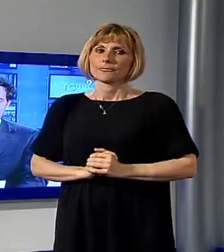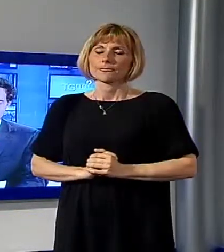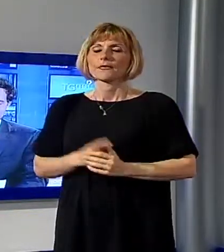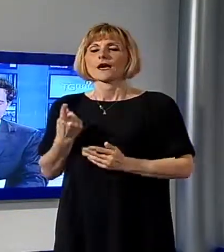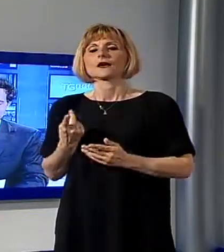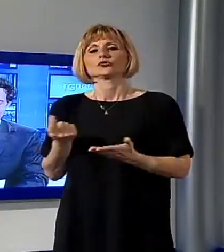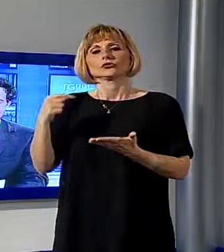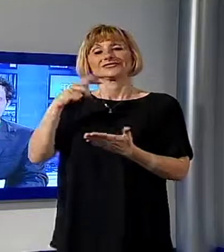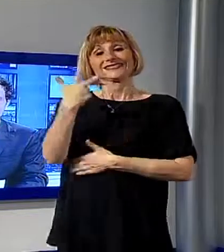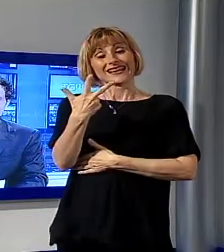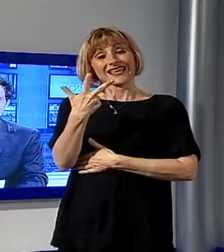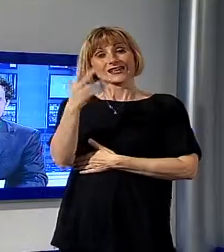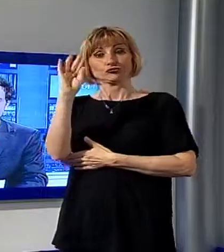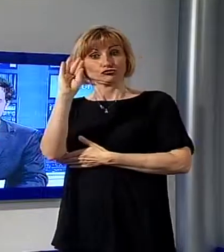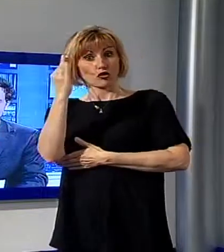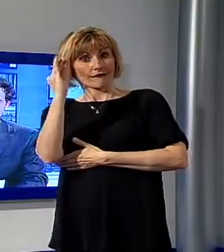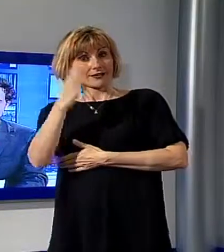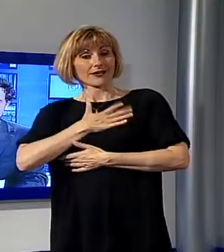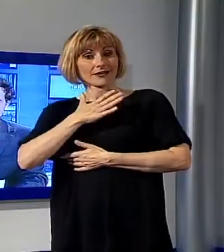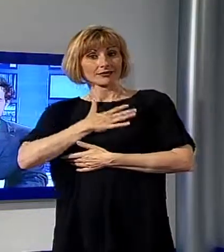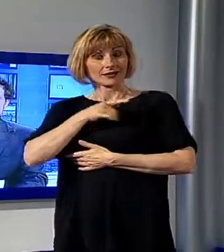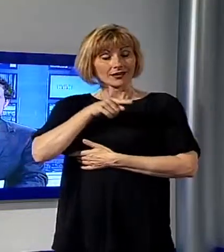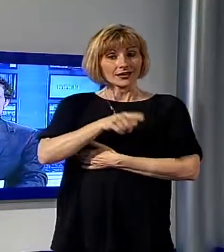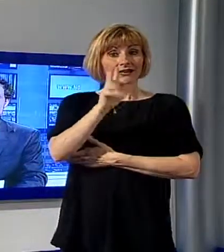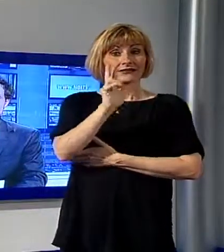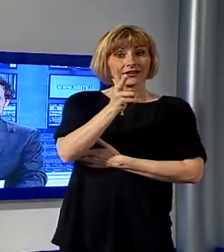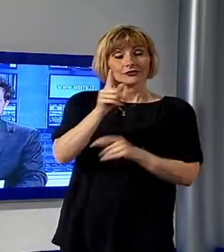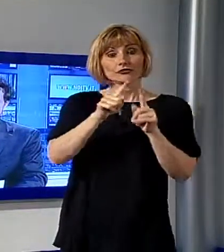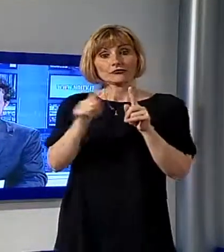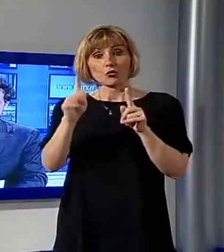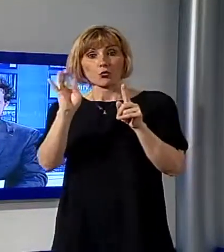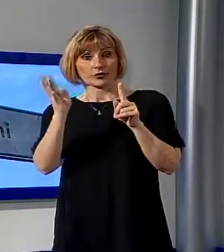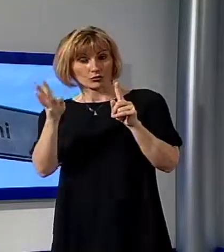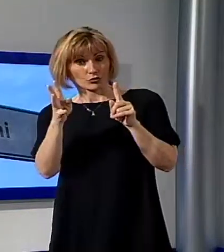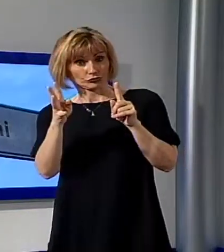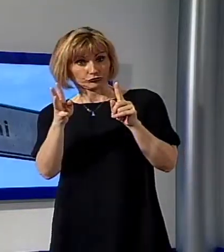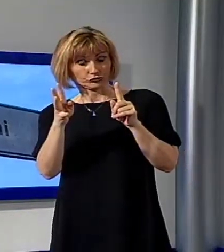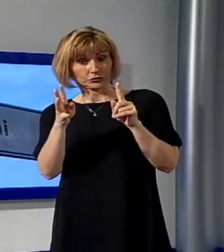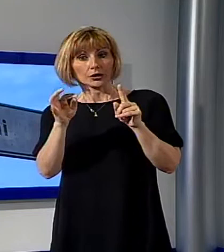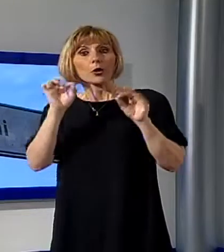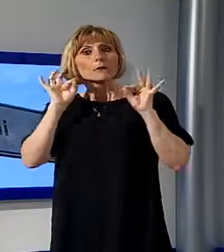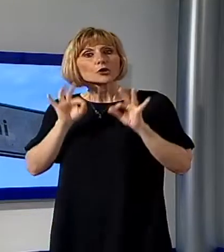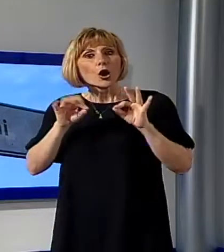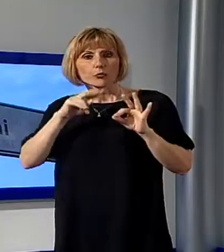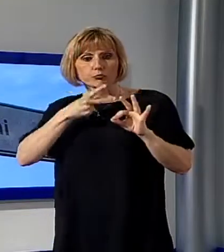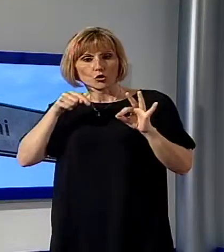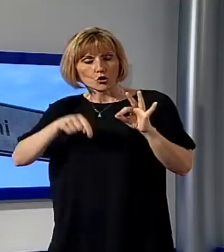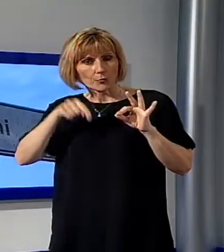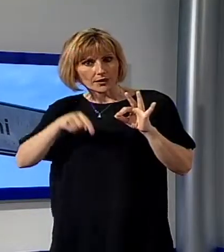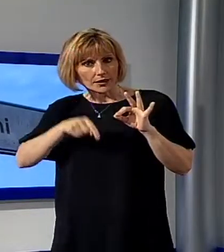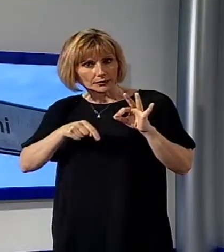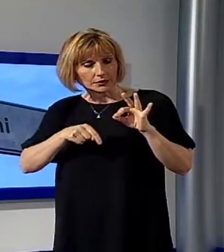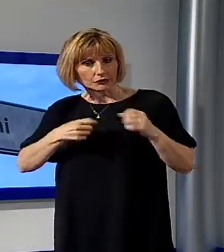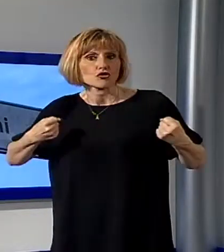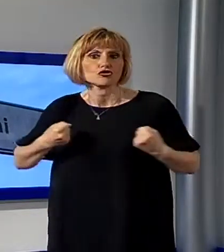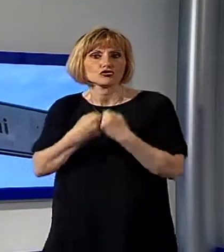Ancora la cronaca, tre ragazze di età compresa tra i 13 e i 14 anni sono state investite da un'auto questo